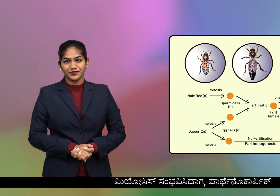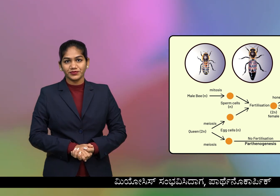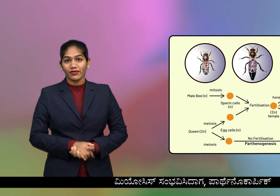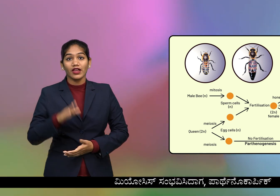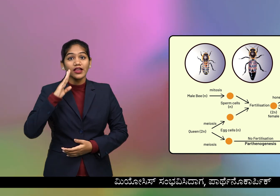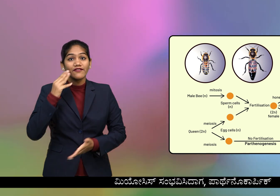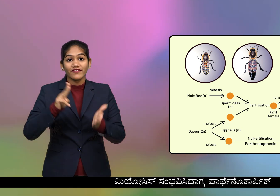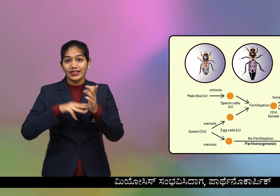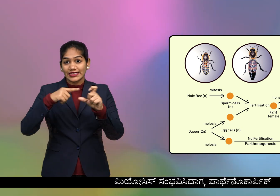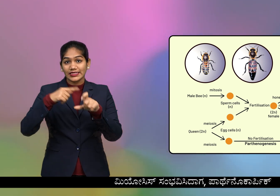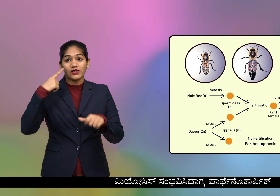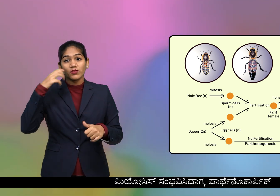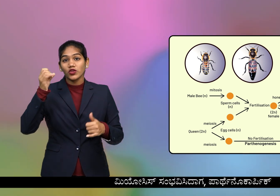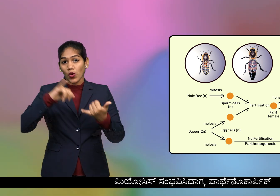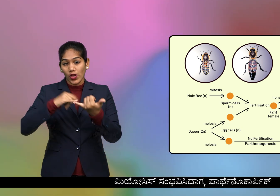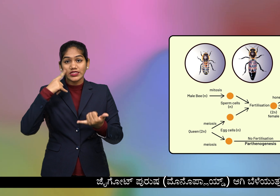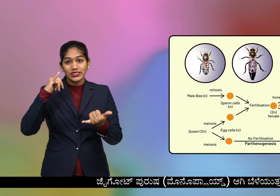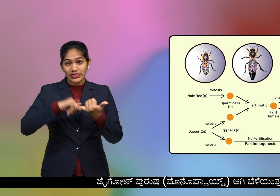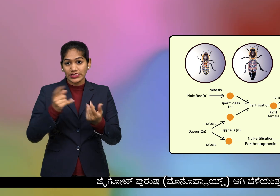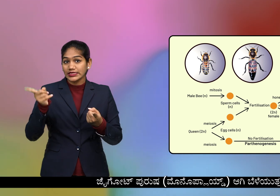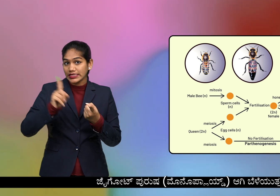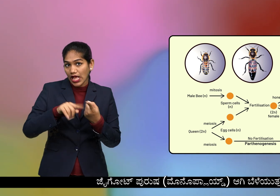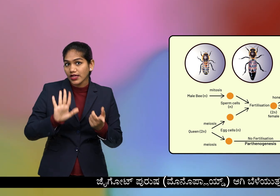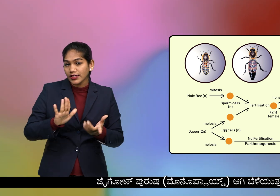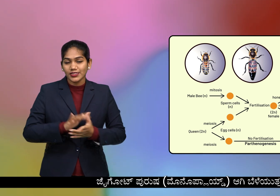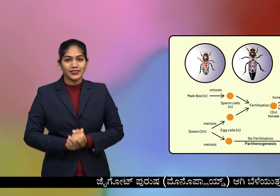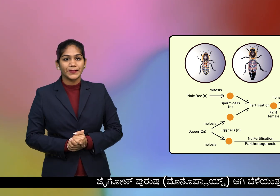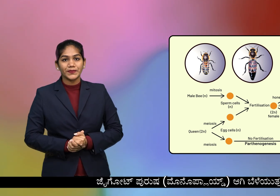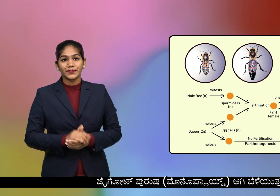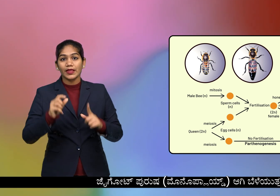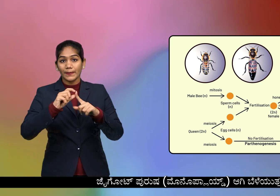ಮಿಯೋಸಿಸ್ ಸಂಭವಿಸಿದಾಗ ಪಾರ್ಥೆನೋಕಾರ್ಪಿಕ್ ಝೈಗೋಟ್ ಪುರುಷ ಆಗಿ ಬೆಳೆಯುತ್ತದೆ.